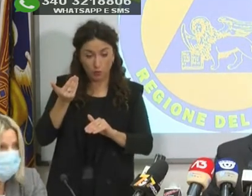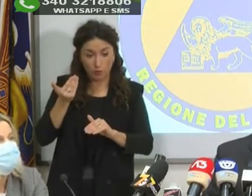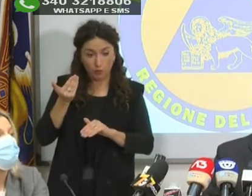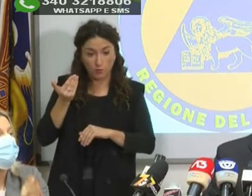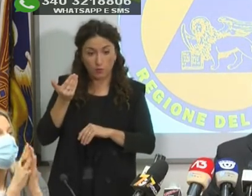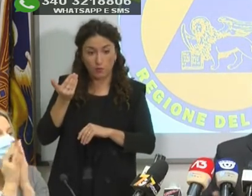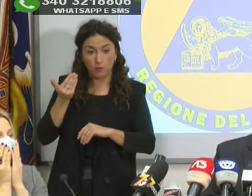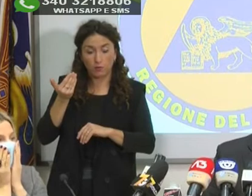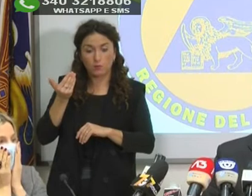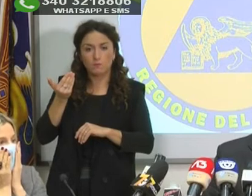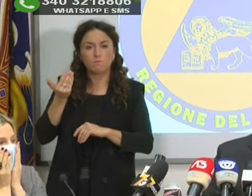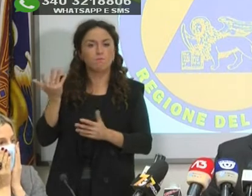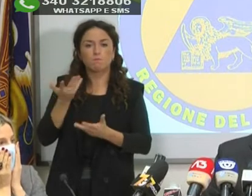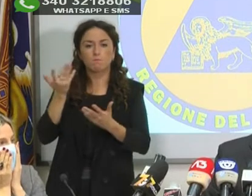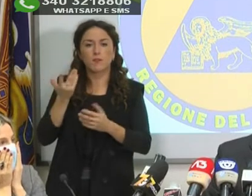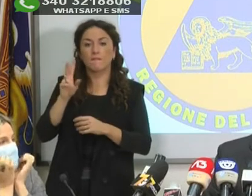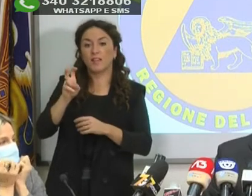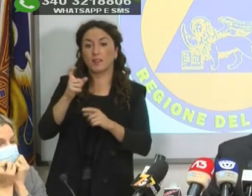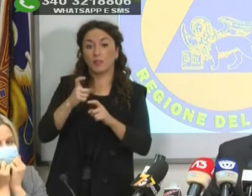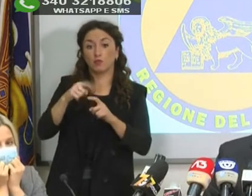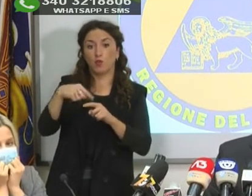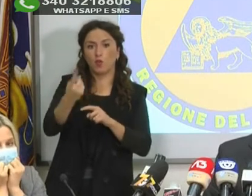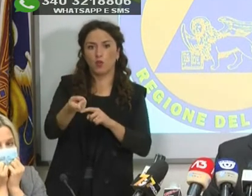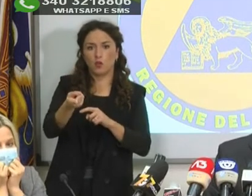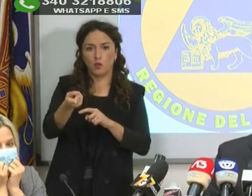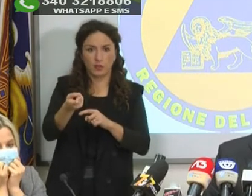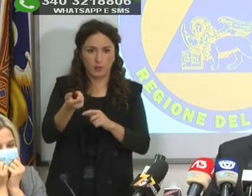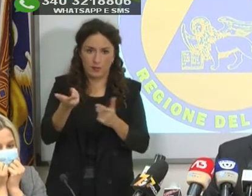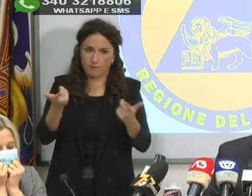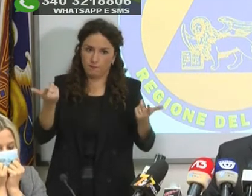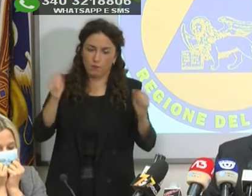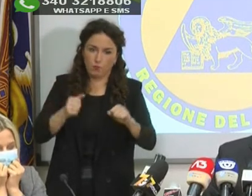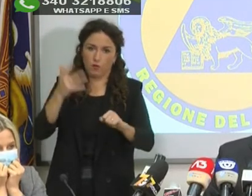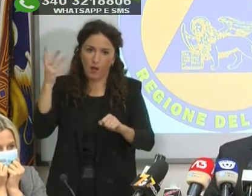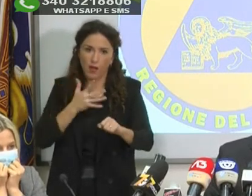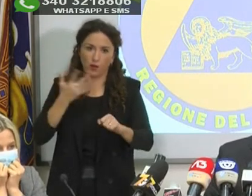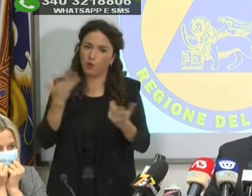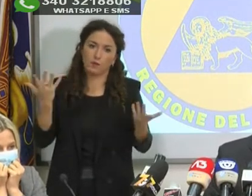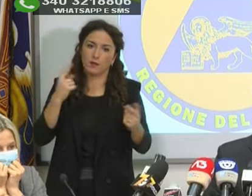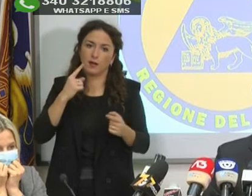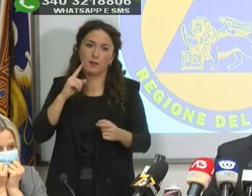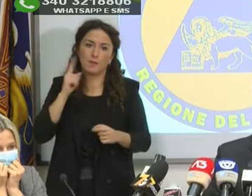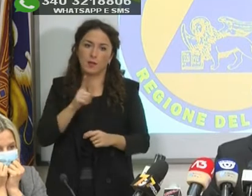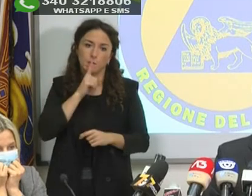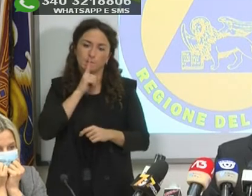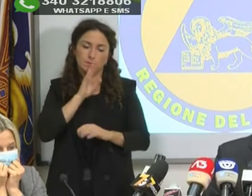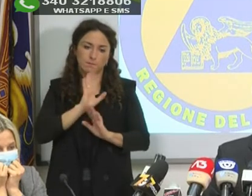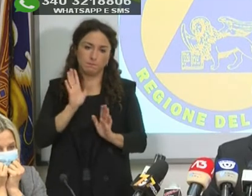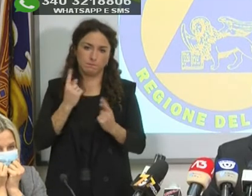se uno mi chiede cosa succede fra 20 giorni, il margine di errore è talmente alto che non lo possiamo dire.